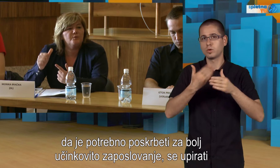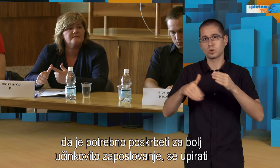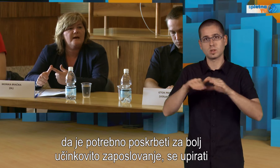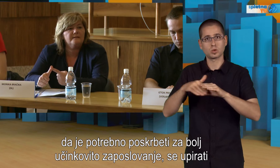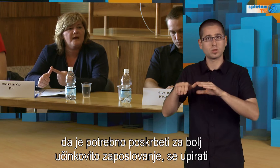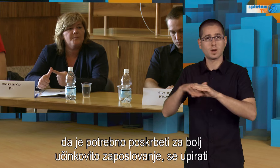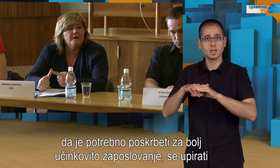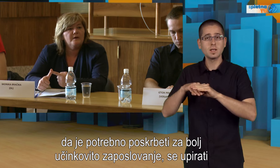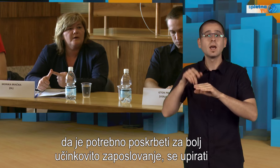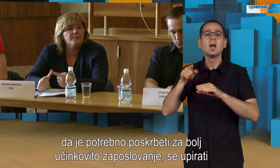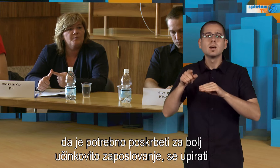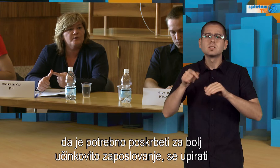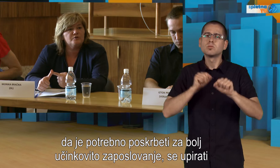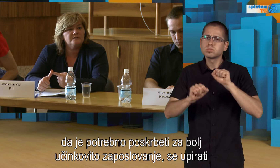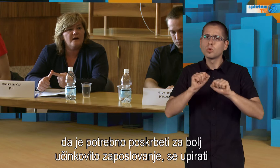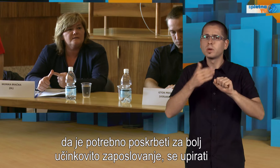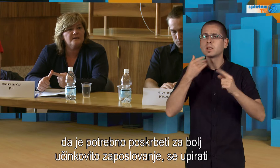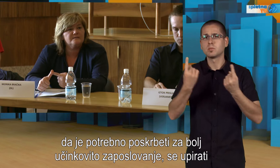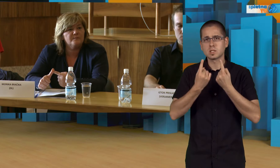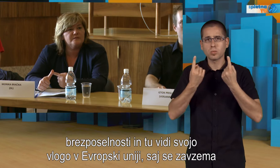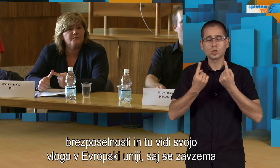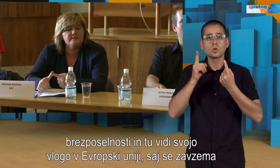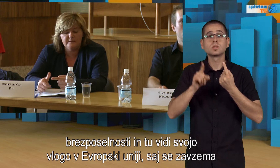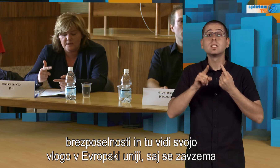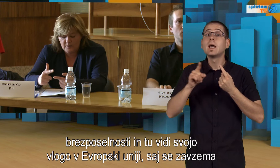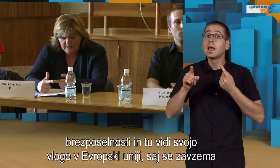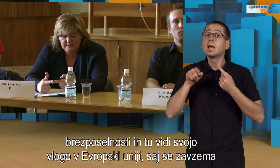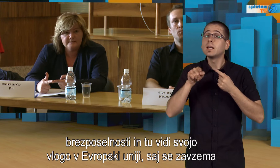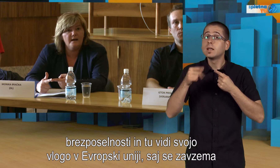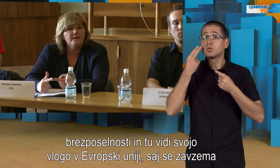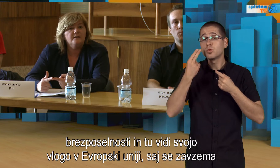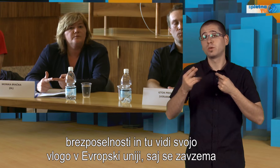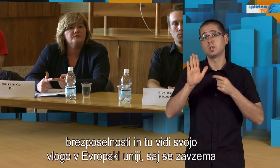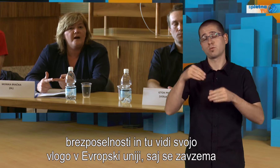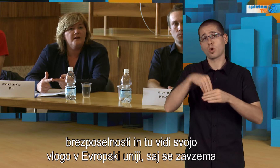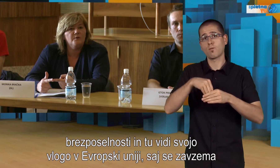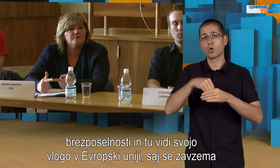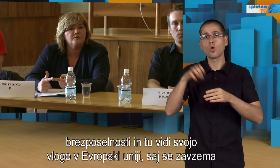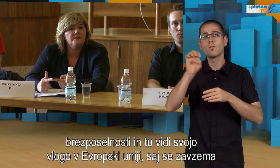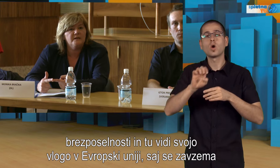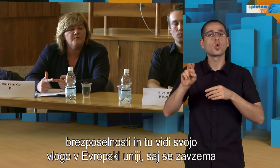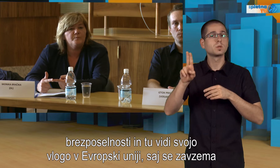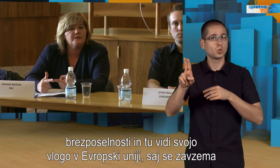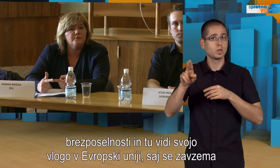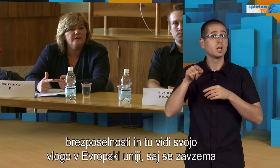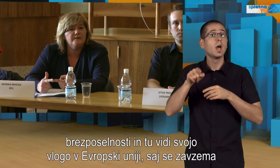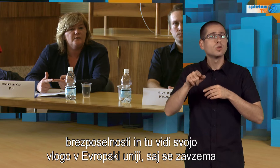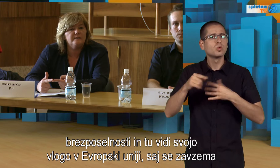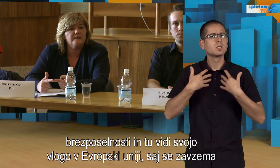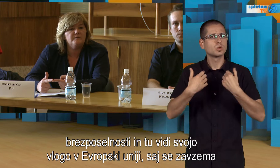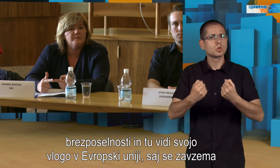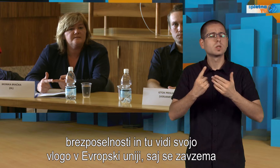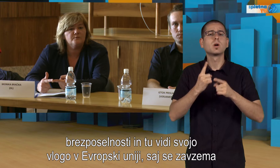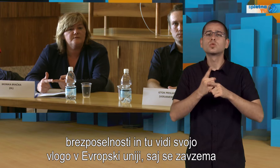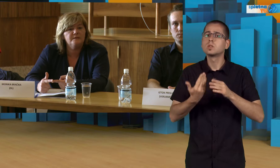upirati brezposelnosti in tu vidi svojo vlogo v Evropski uniji, saj se zavzema tudi za boljše